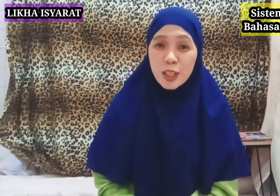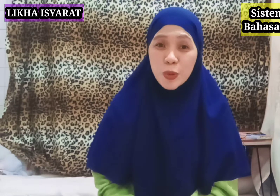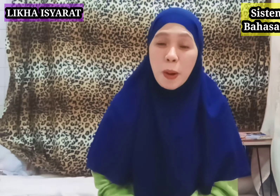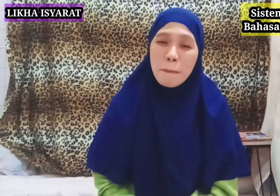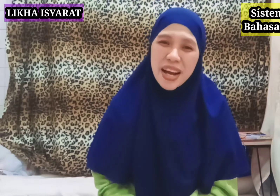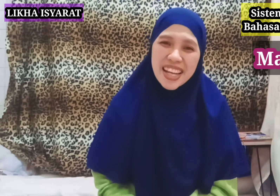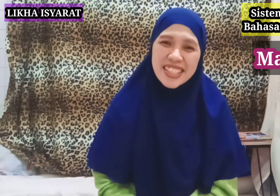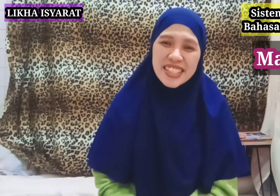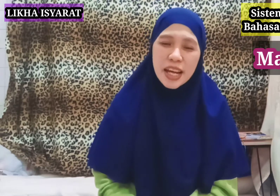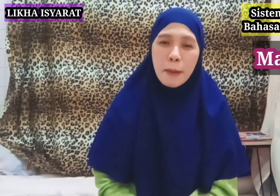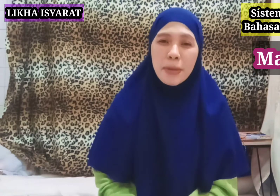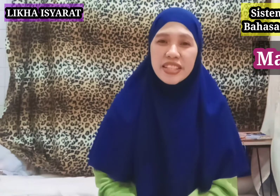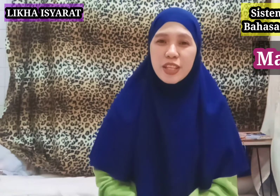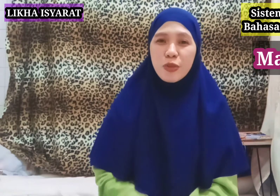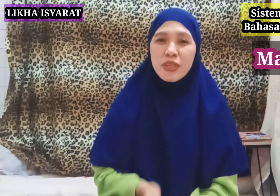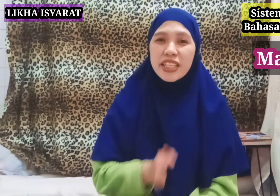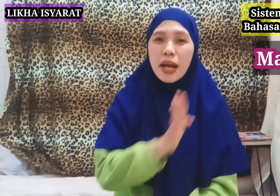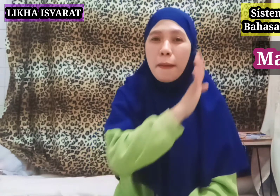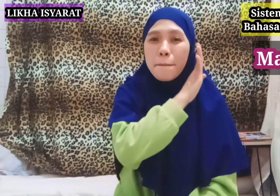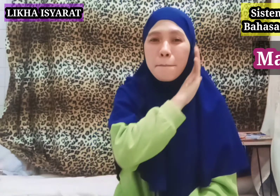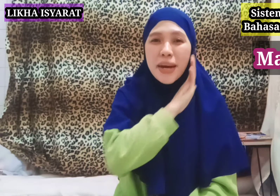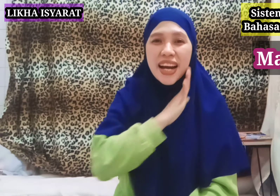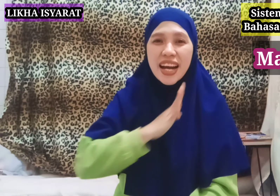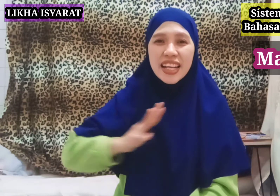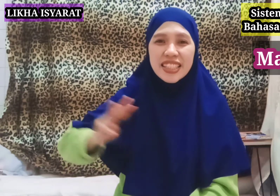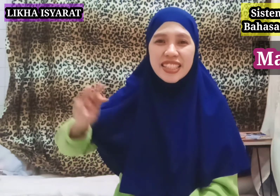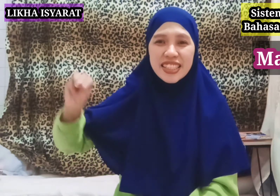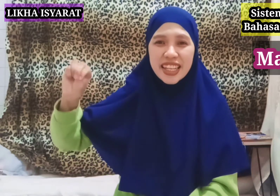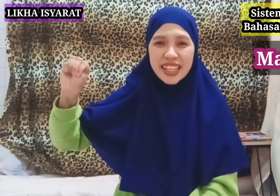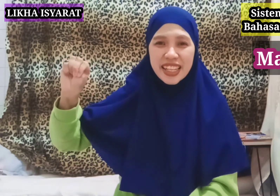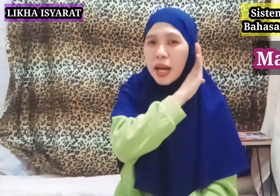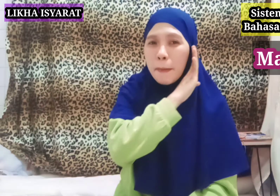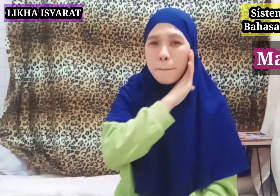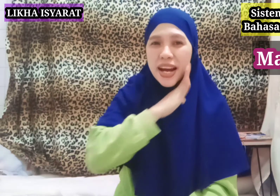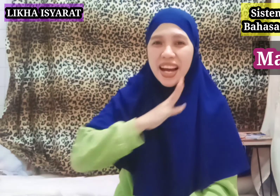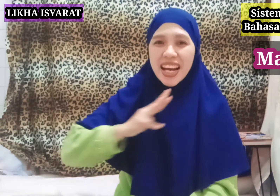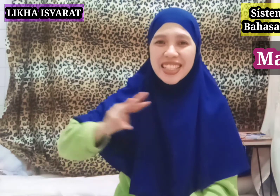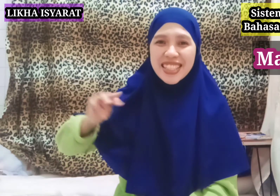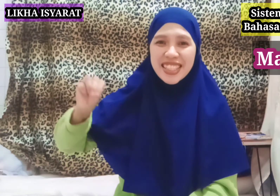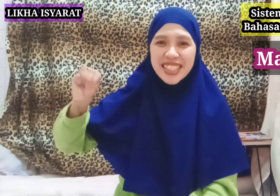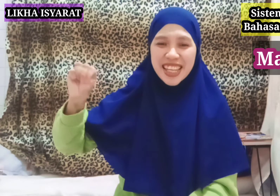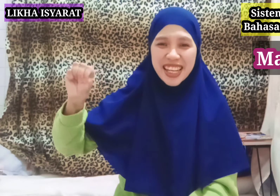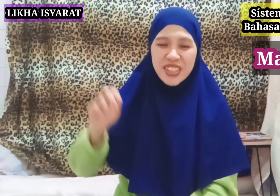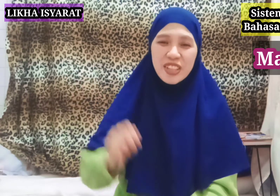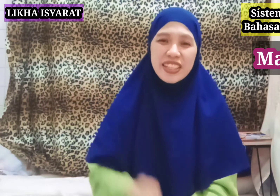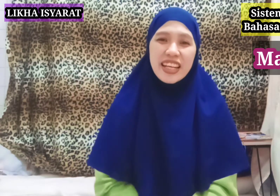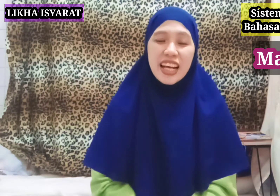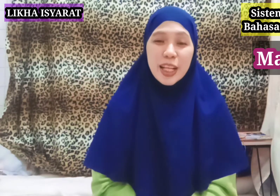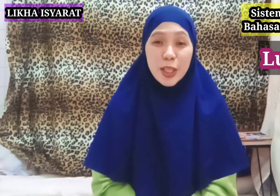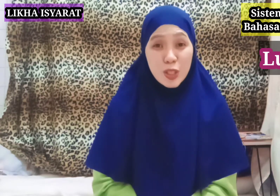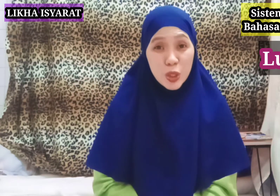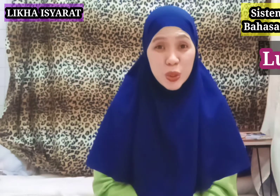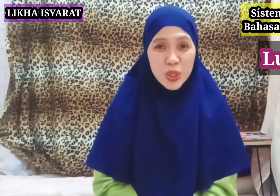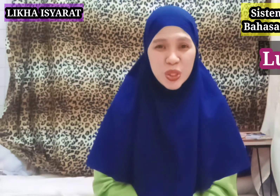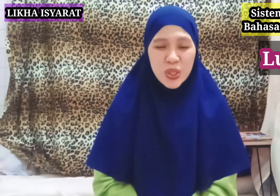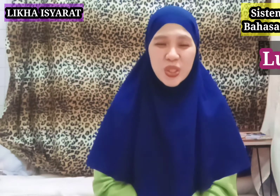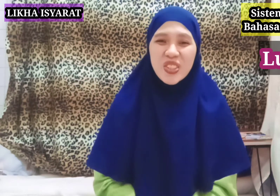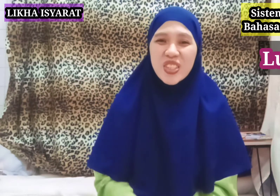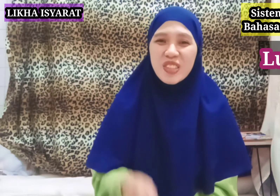itu manja. Manja itu begini ya, manja. Manja gitu ya. Terus lucu. Lucu itu